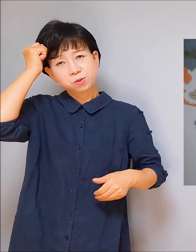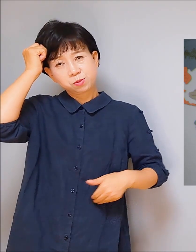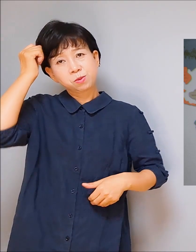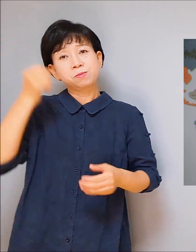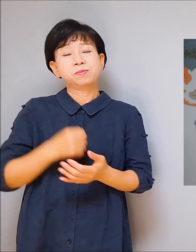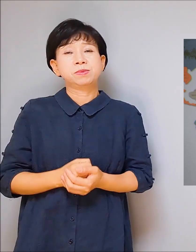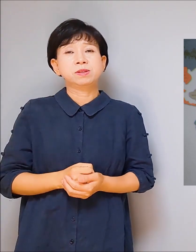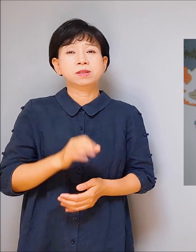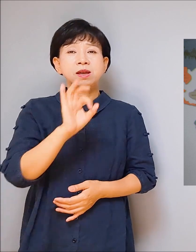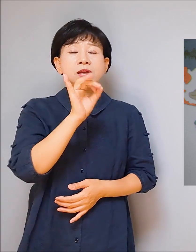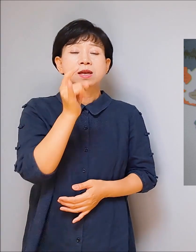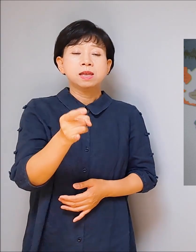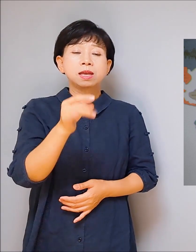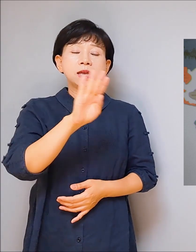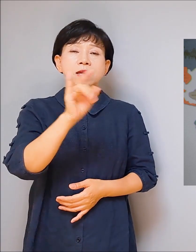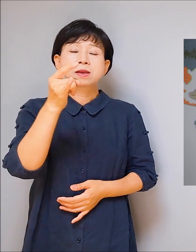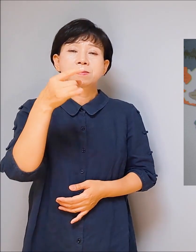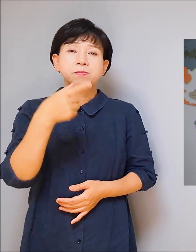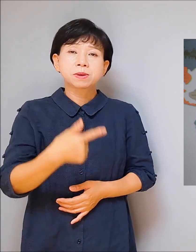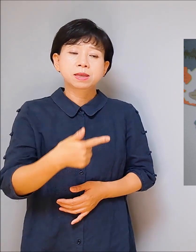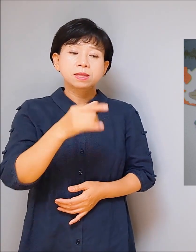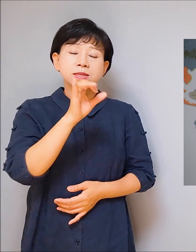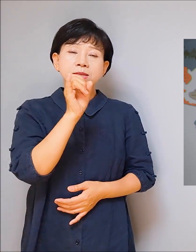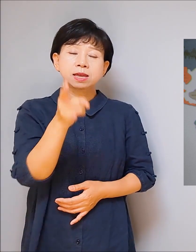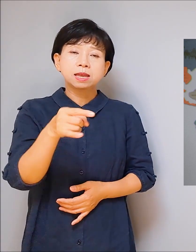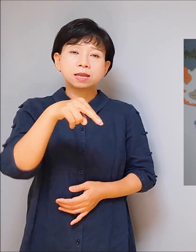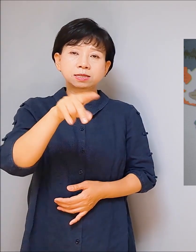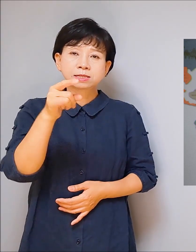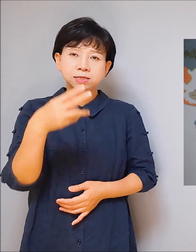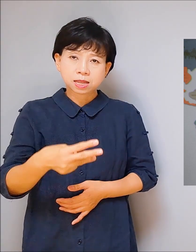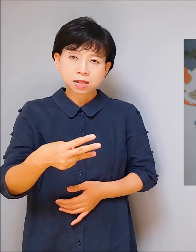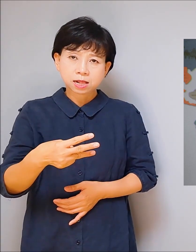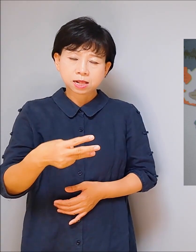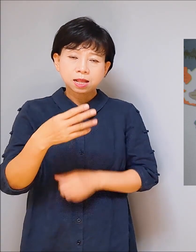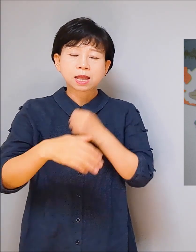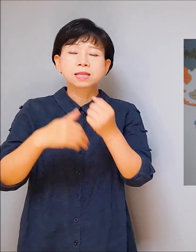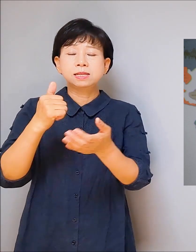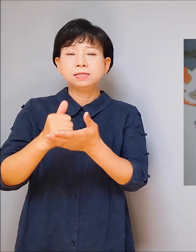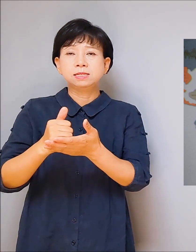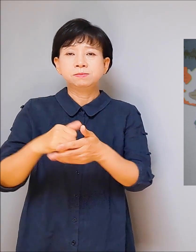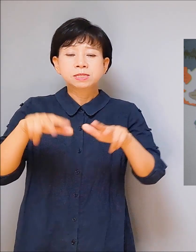에베네셀이란 의미는요, 지금까지 우리를 도우셨다라는 뜻입니다.